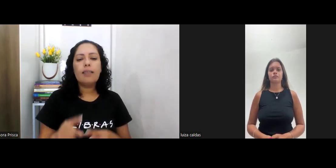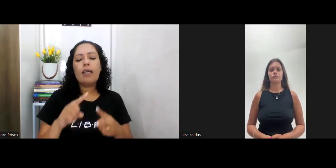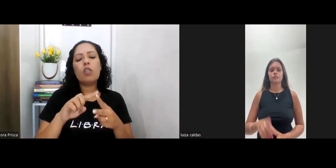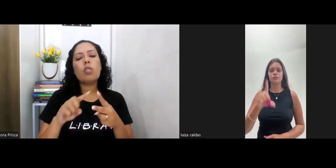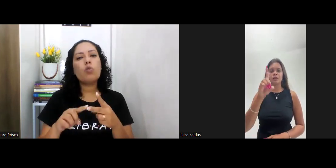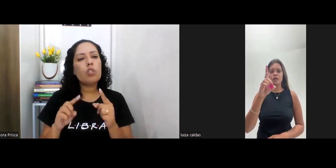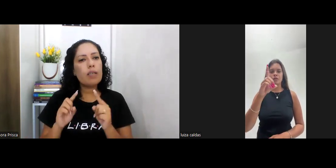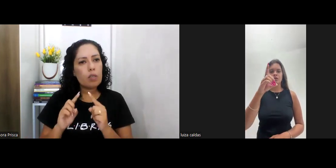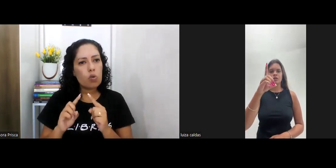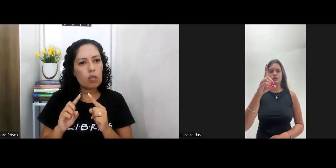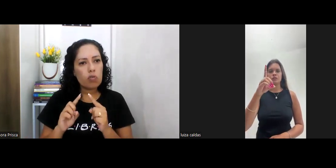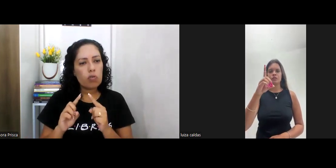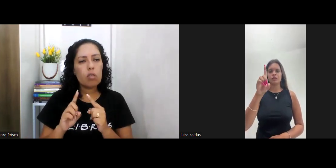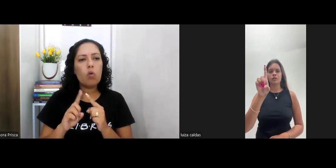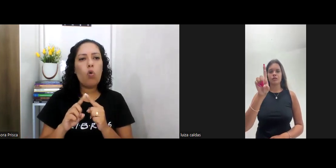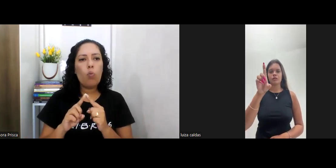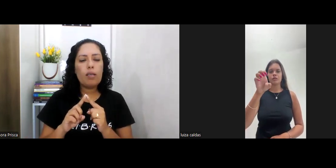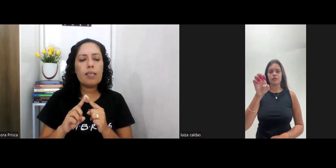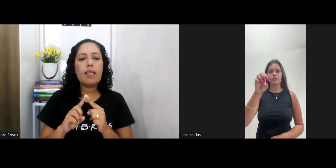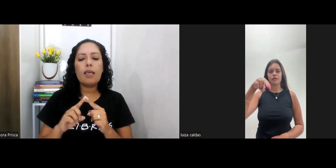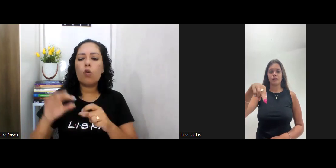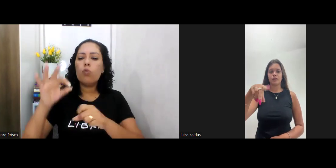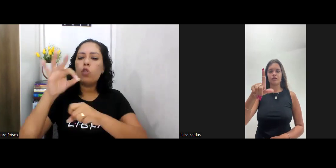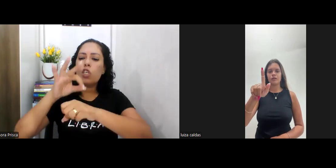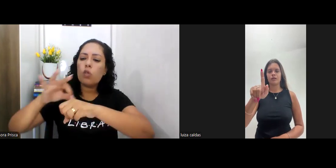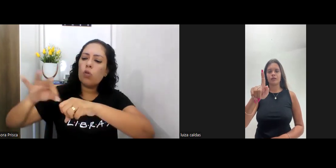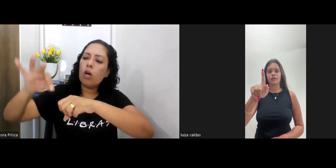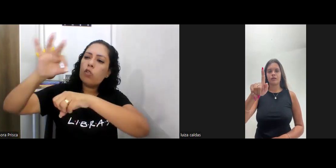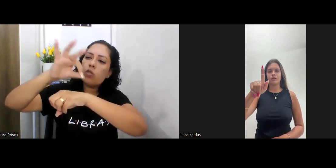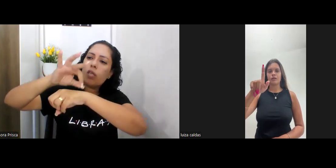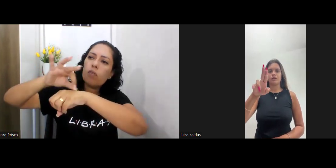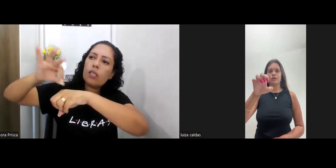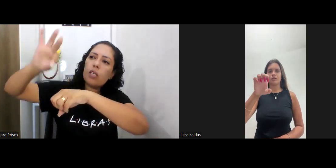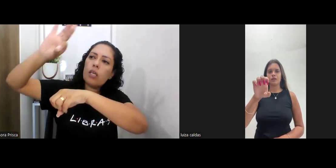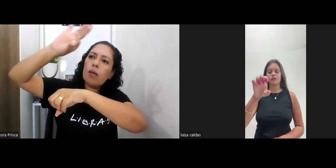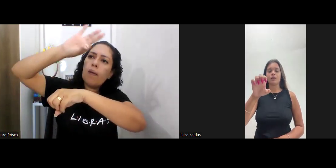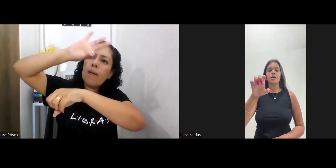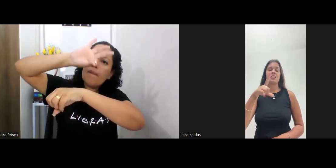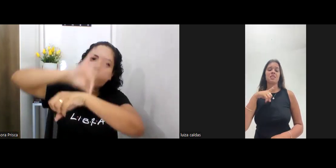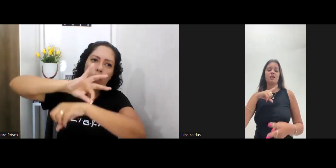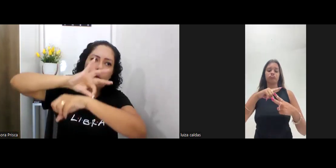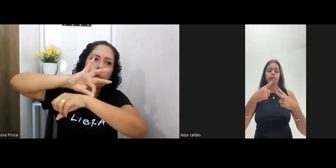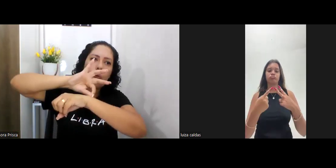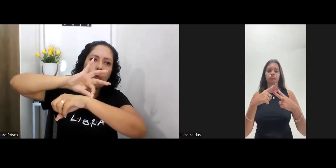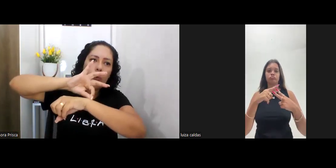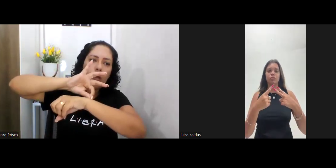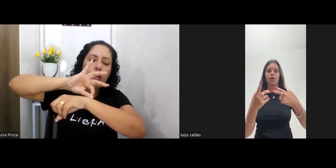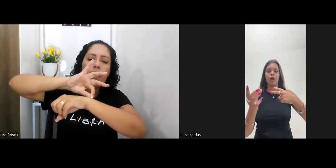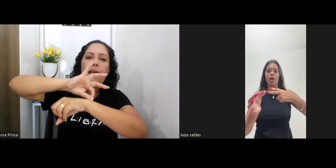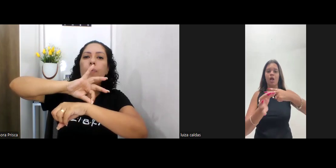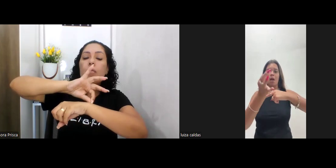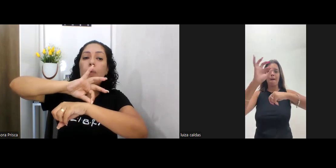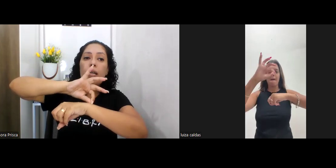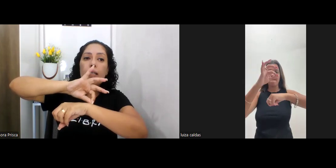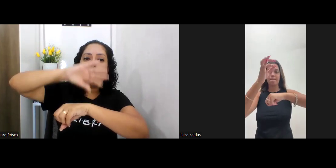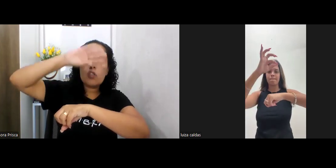dengue. Dengue nós temos duas variações. Uma seria o mosquito, ó, o mosquito está vindo aqui, picou.